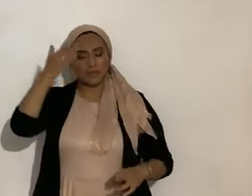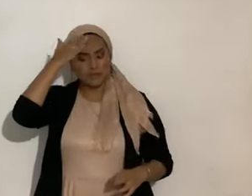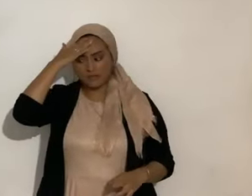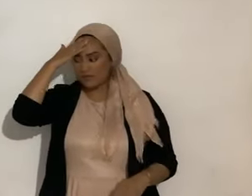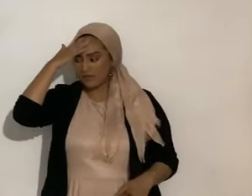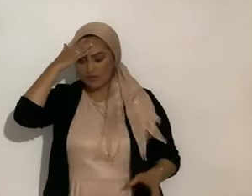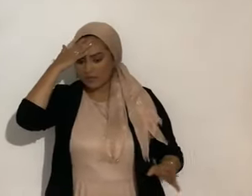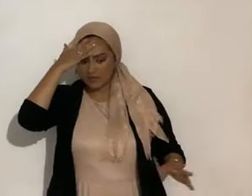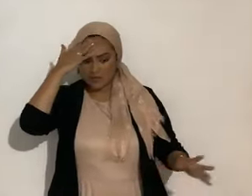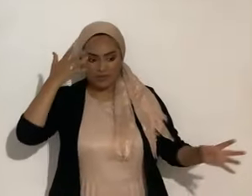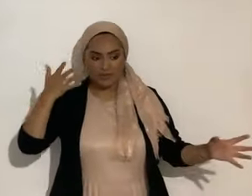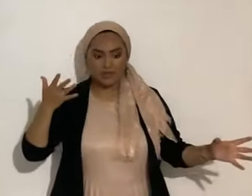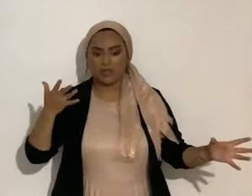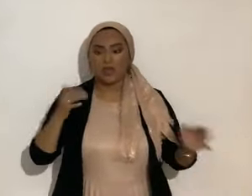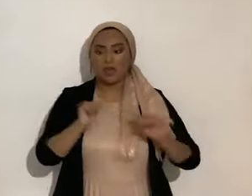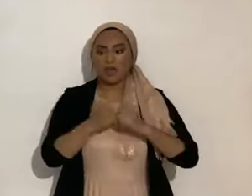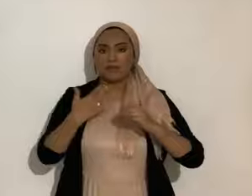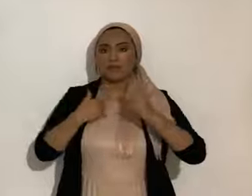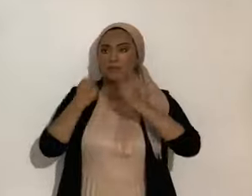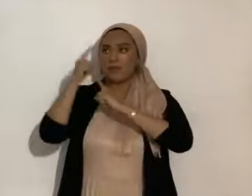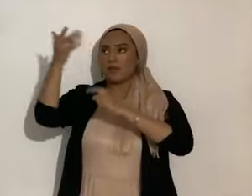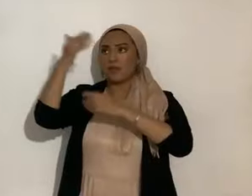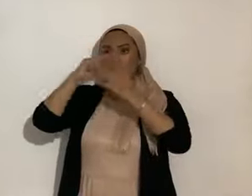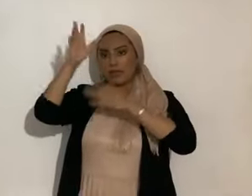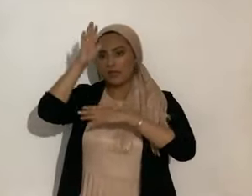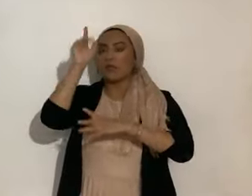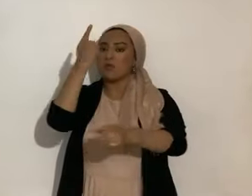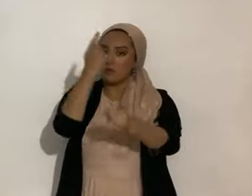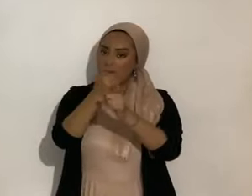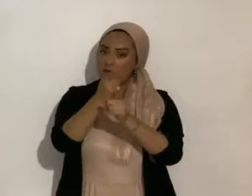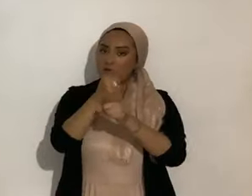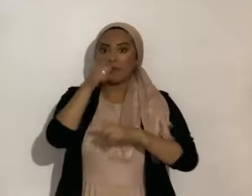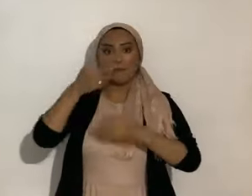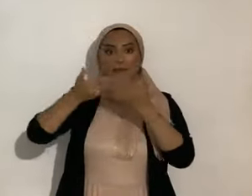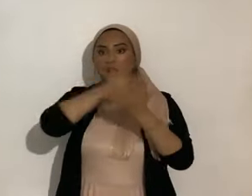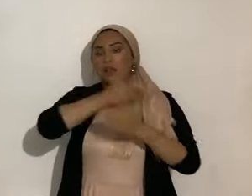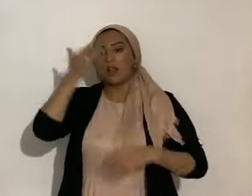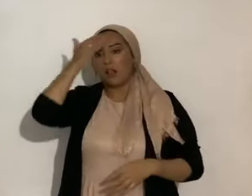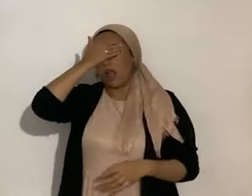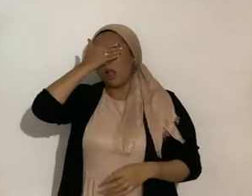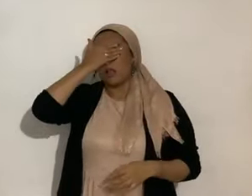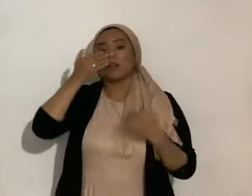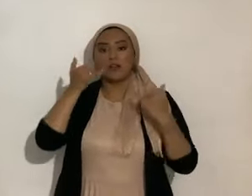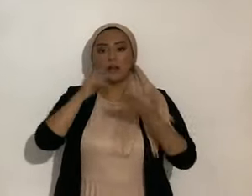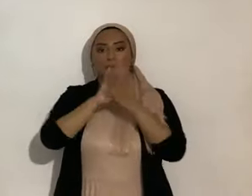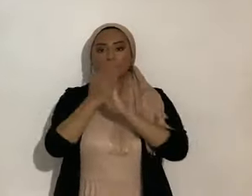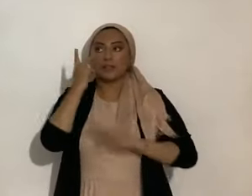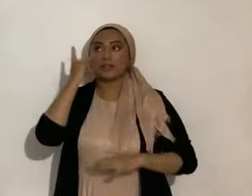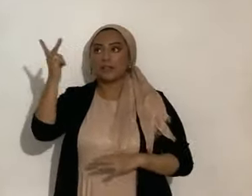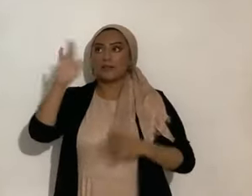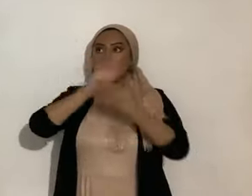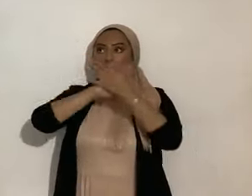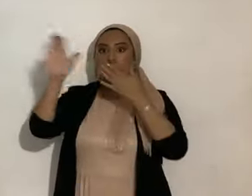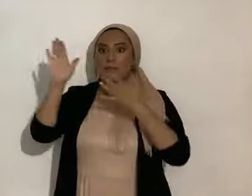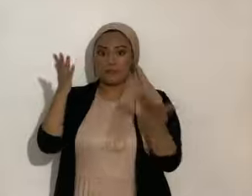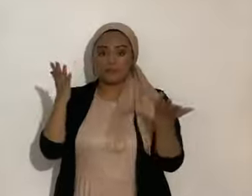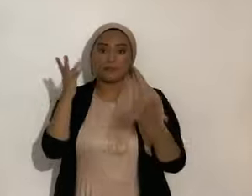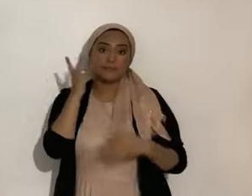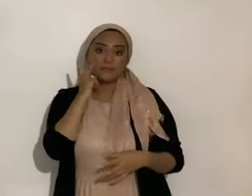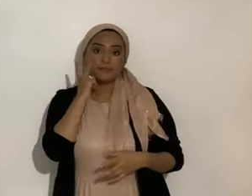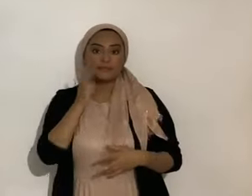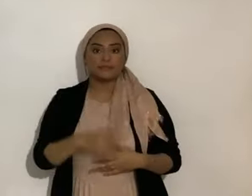pero ¿cómo pude ofender al Todopoderoso? Exactamente, es que no veías. Y ahora ves. ¿Te das